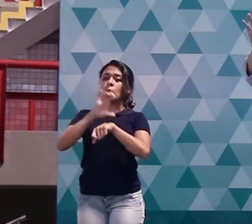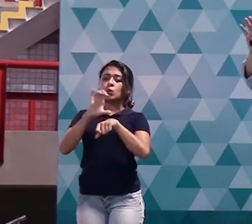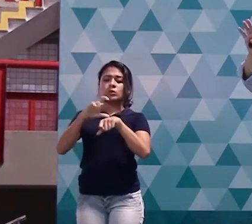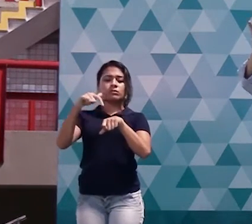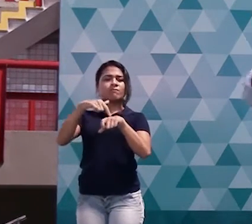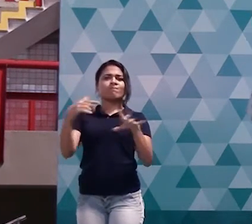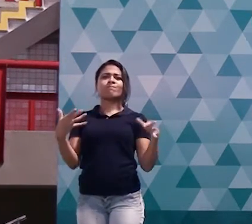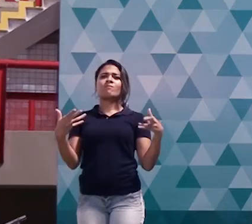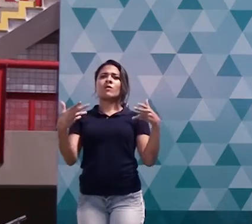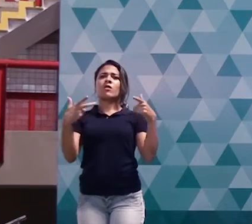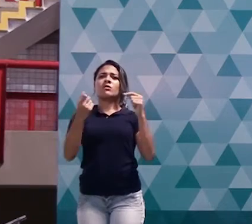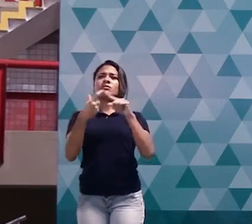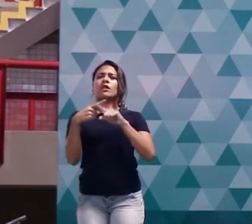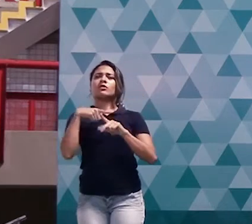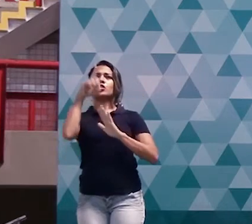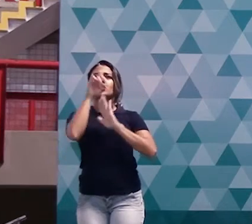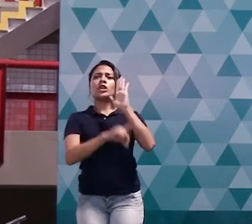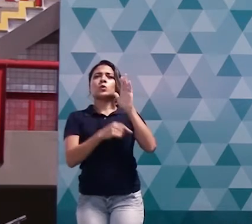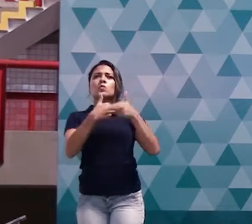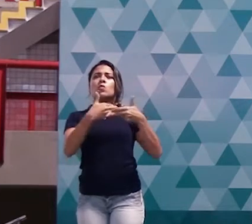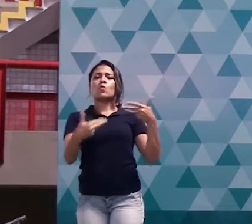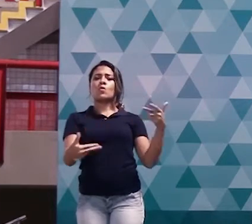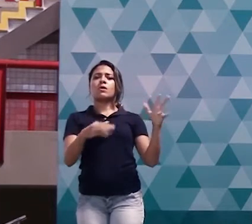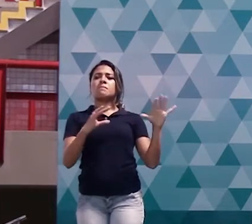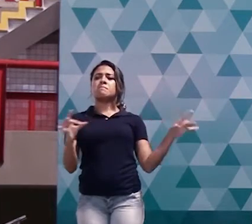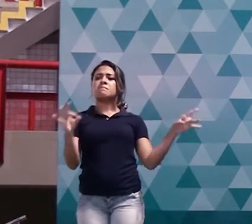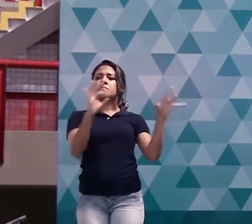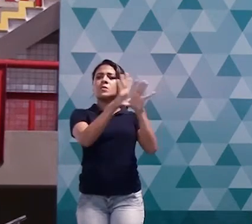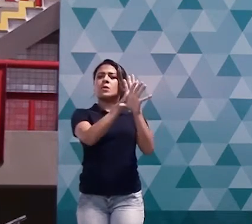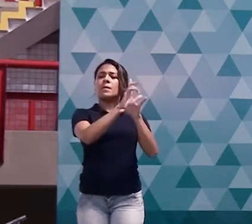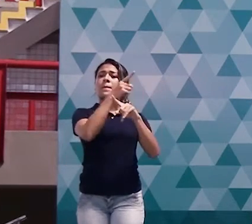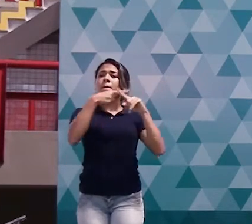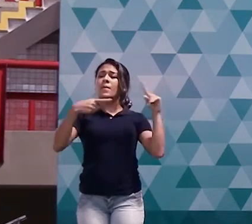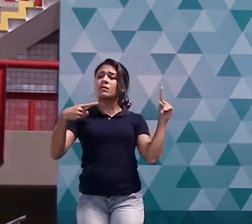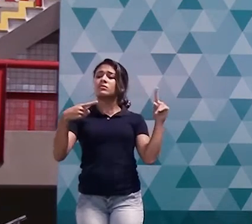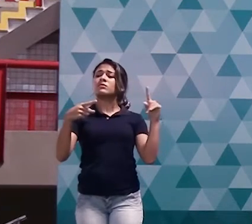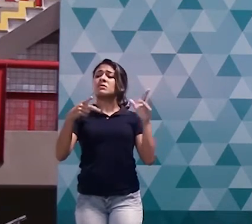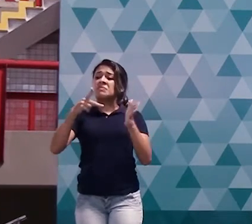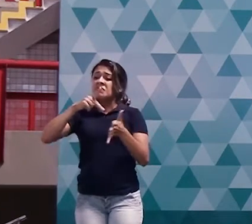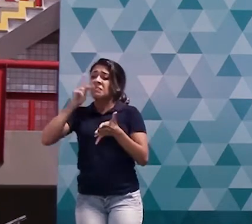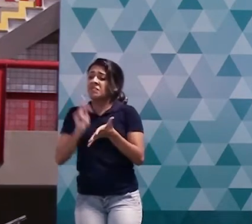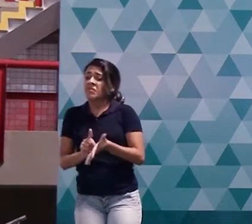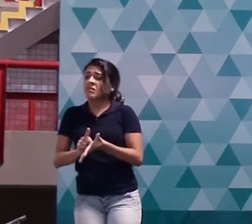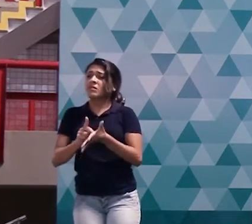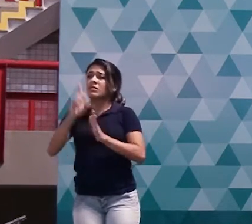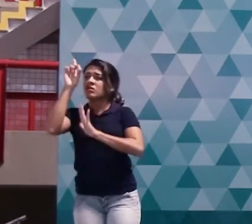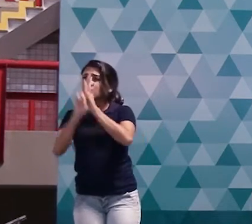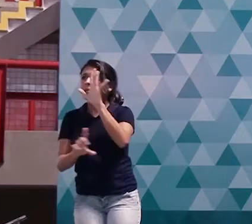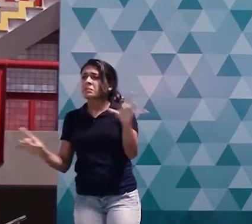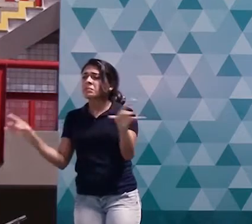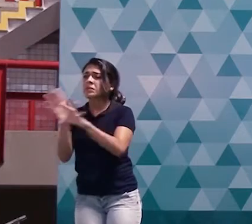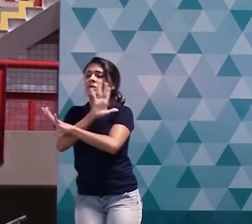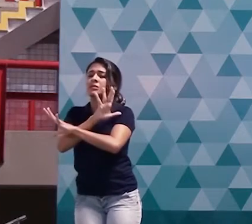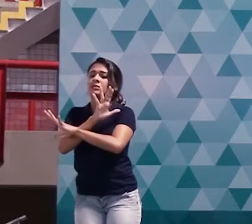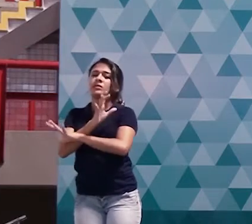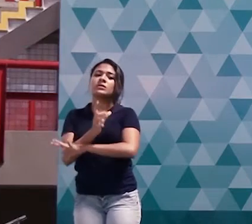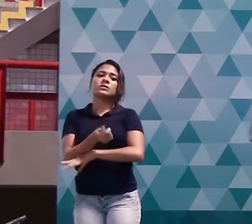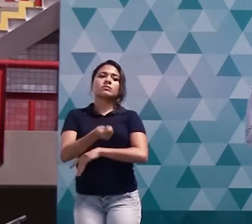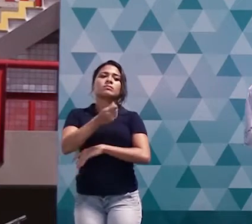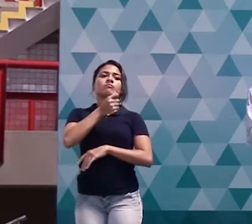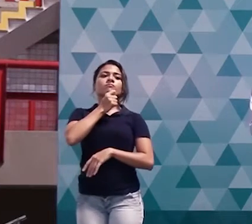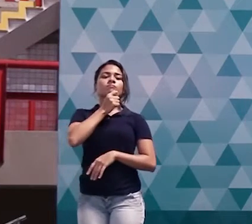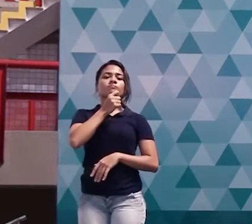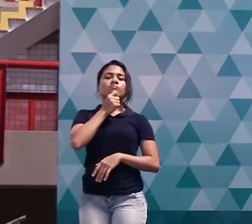direito. Agora, a pessoa saber qual é o seu direito é onde está o problema, né? E acaba dessa forma não usufruindo. Pois